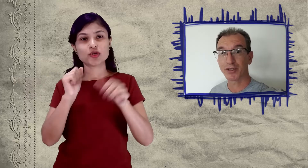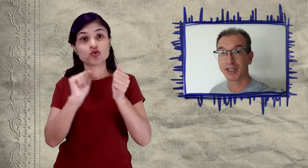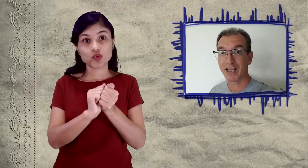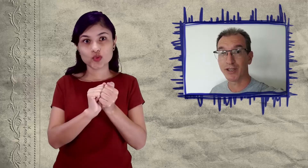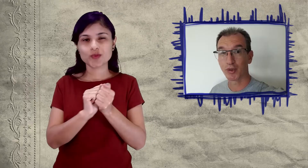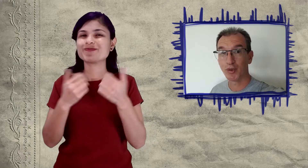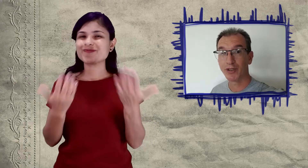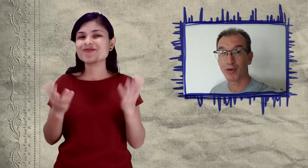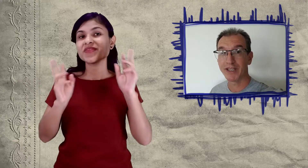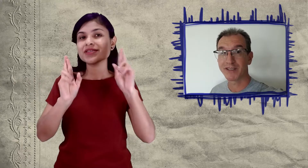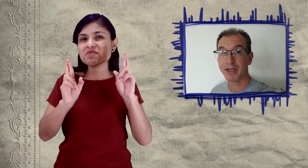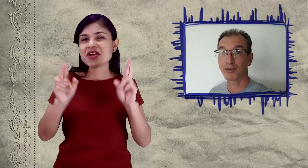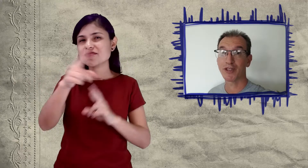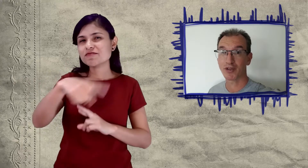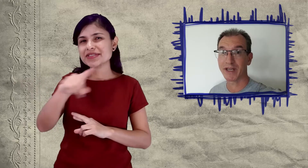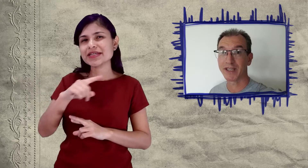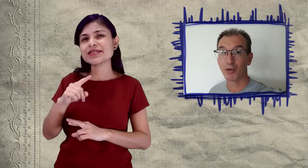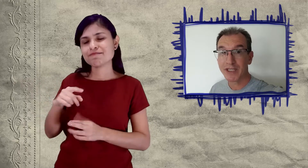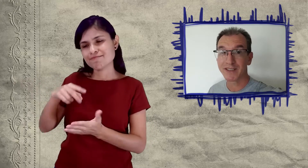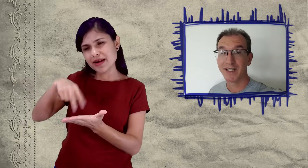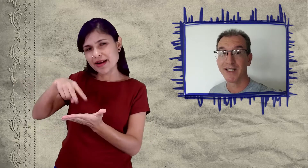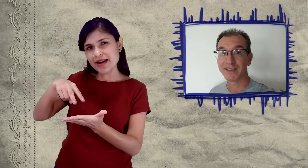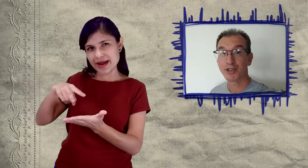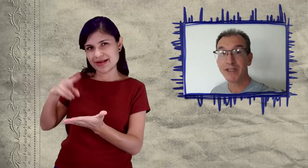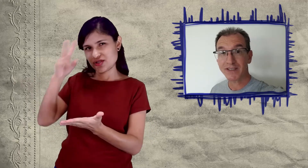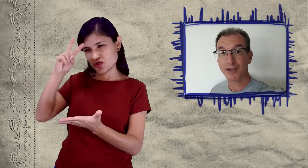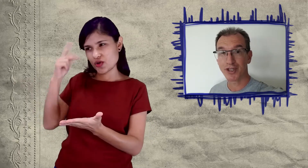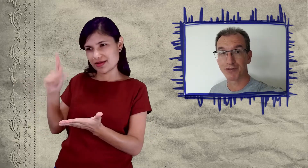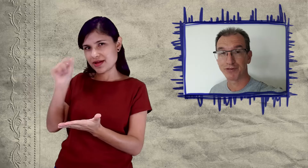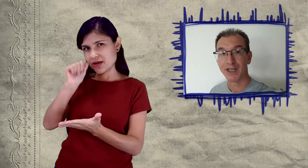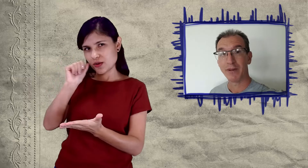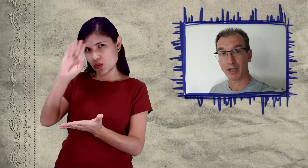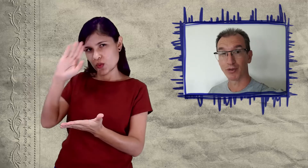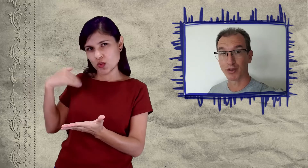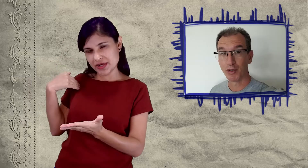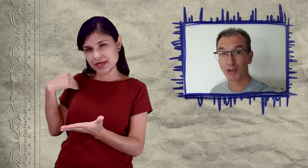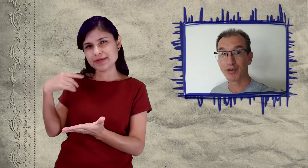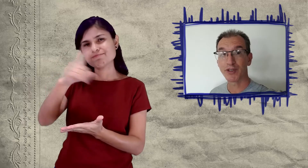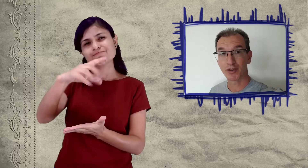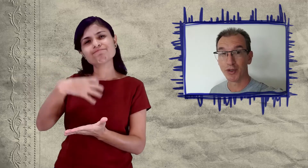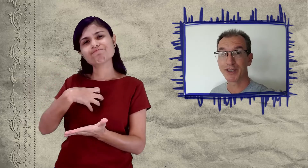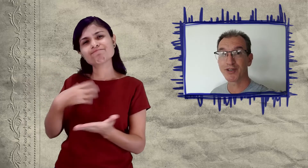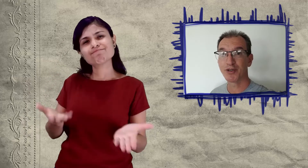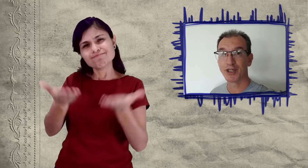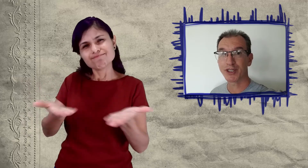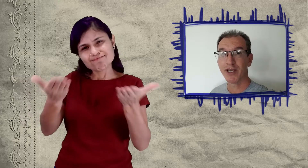que a leitura e o conhecimento da história da Louise seja um incentivo para que os surdos e surdas de hoje